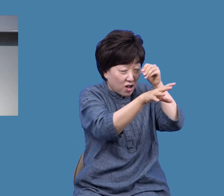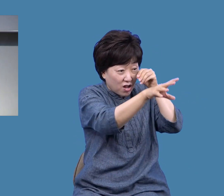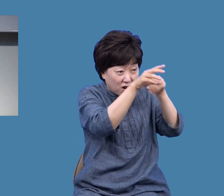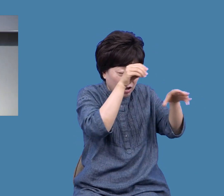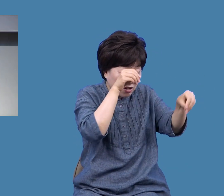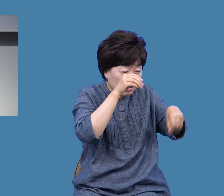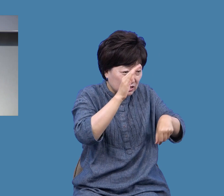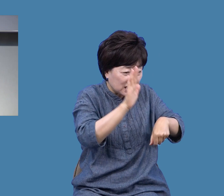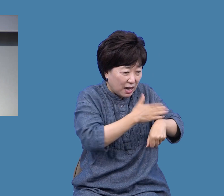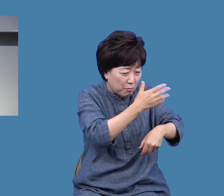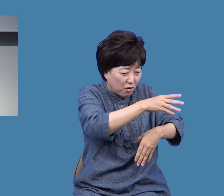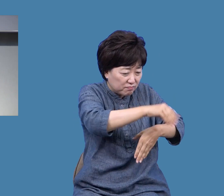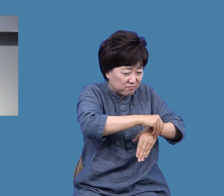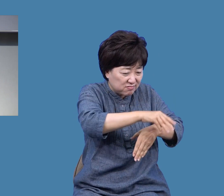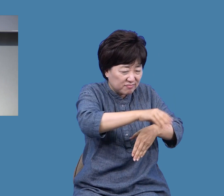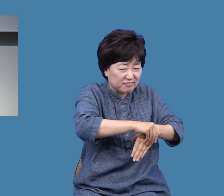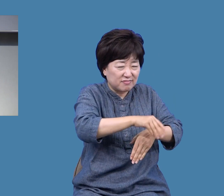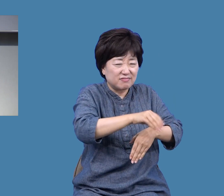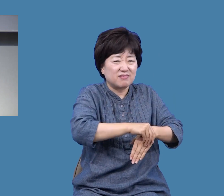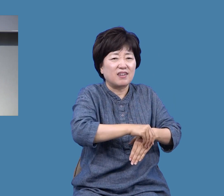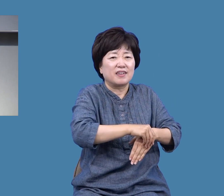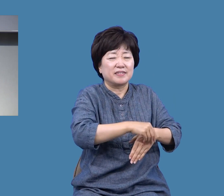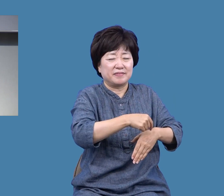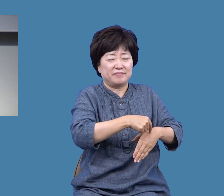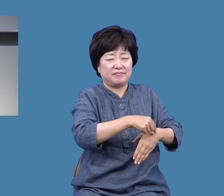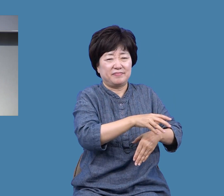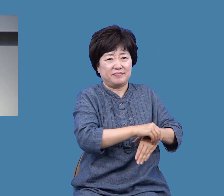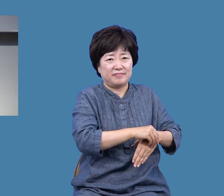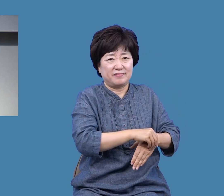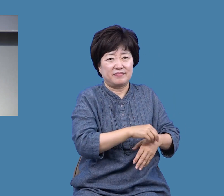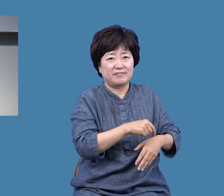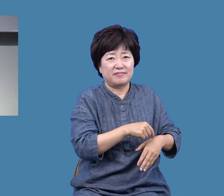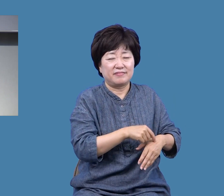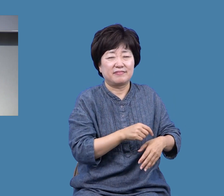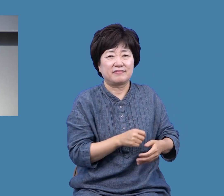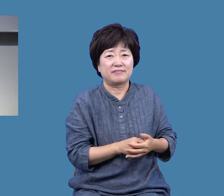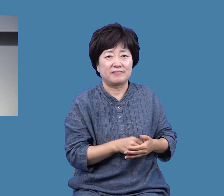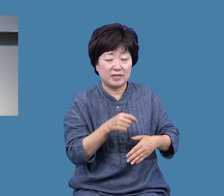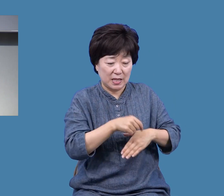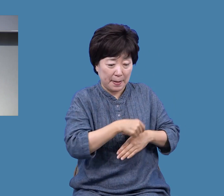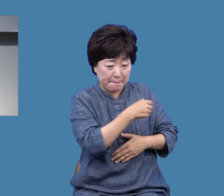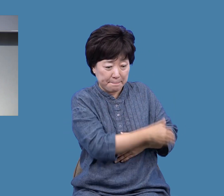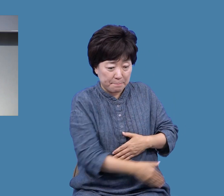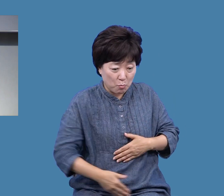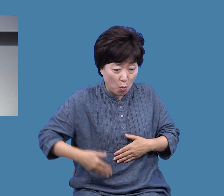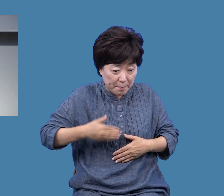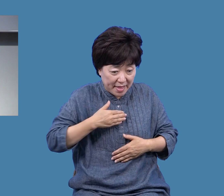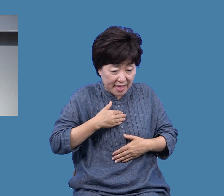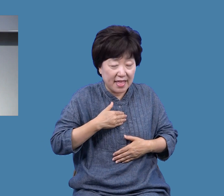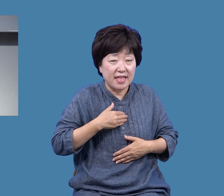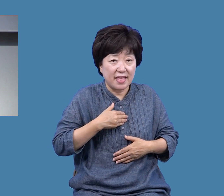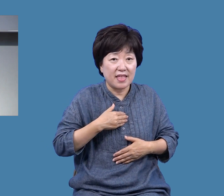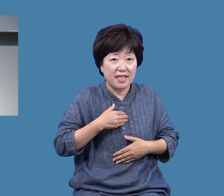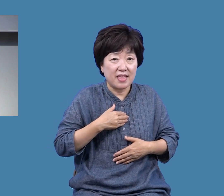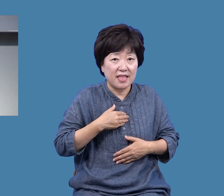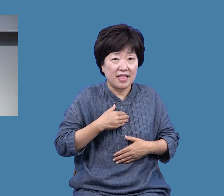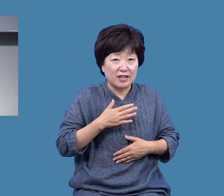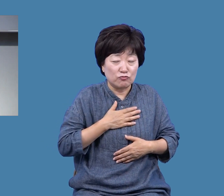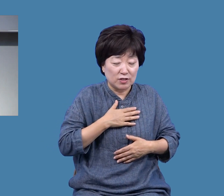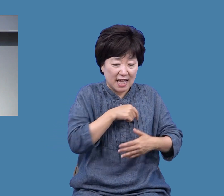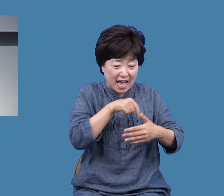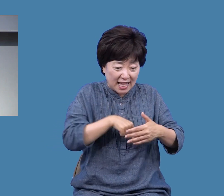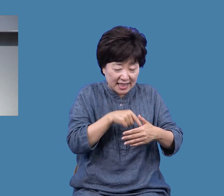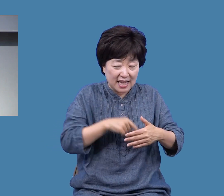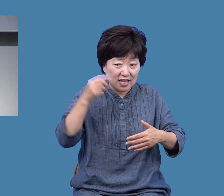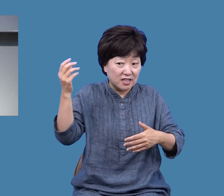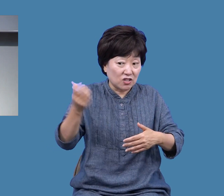잘못 길들여졌다는 거예요. 그래서 우리 몸에 구원이 일어나고 나면, 우리 안에